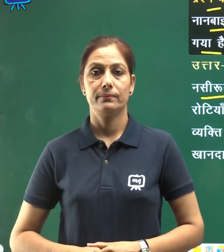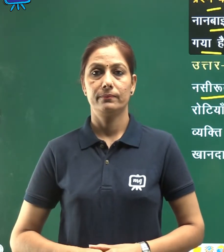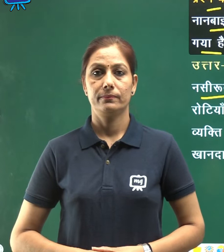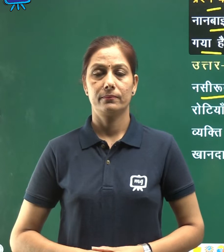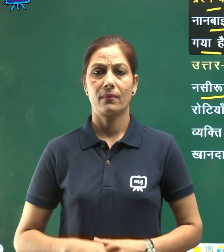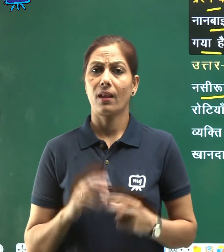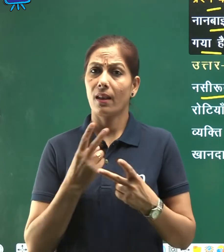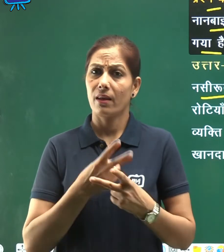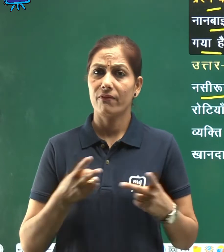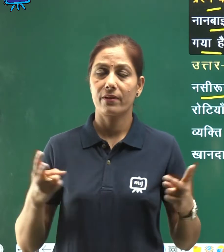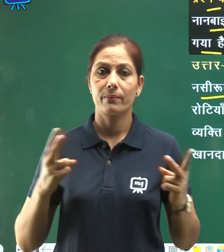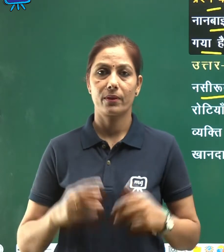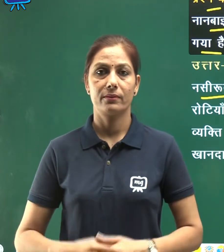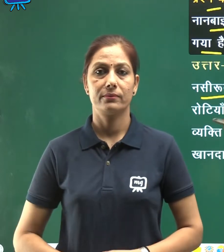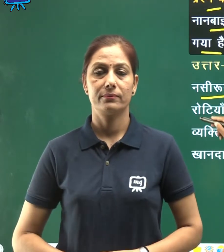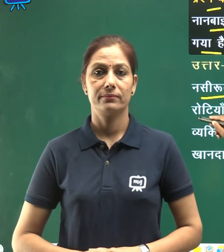तरह तरह की